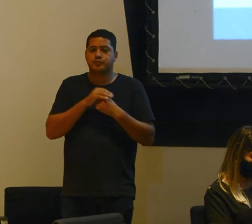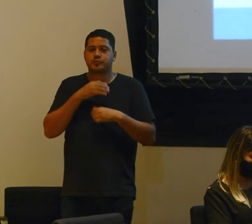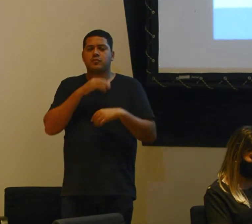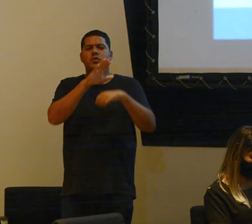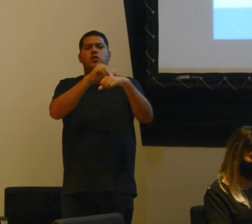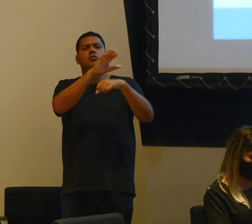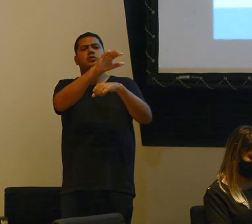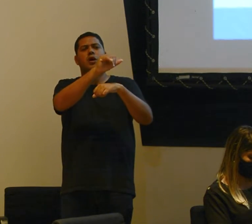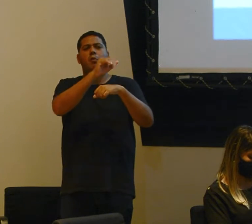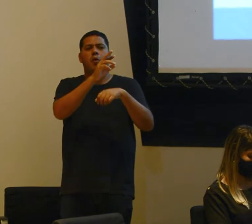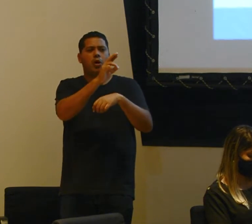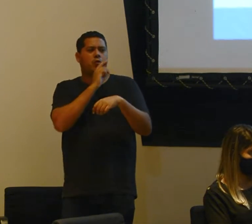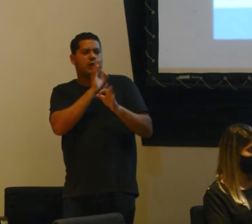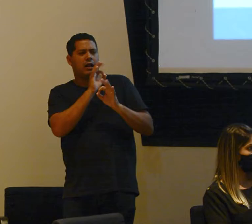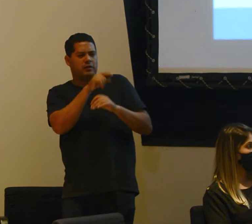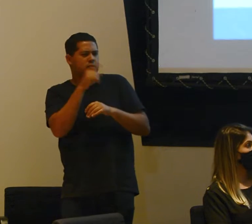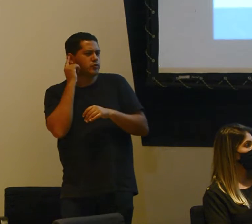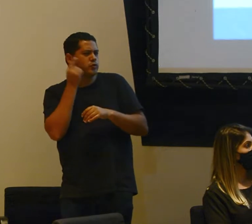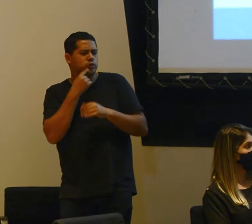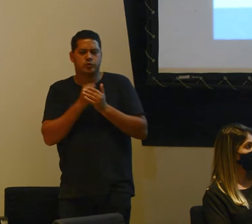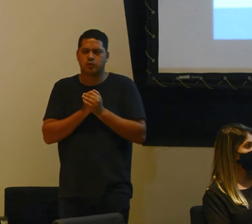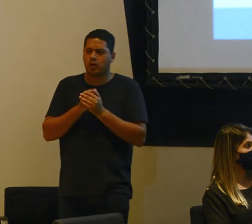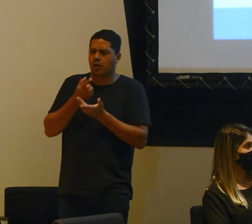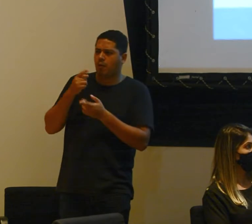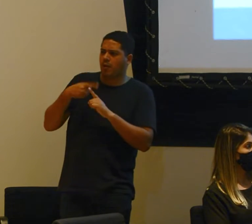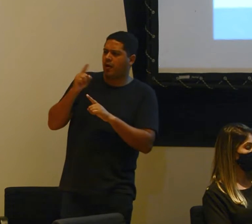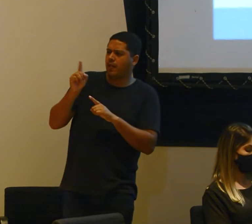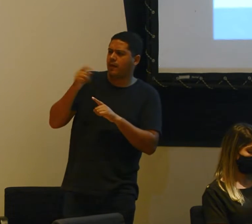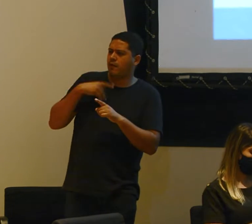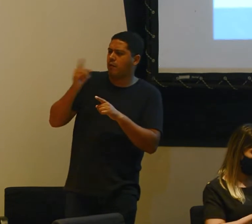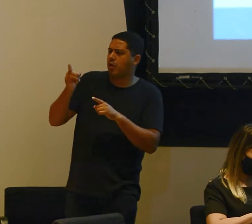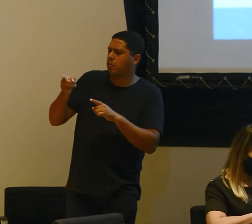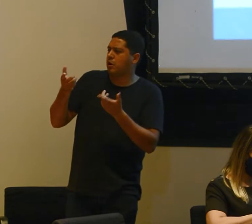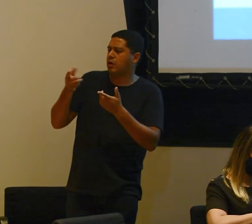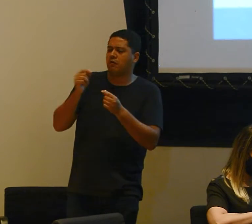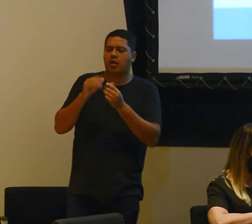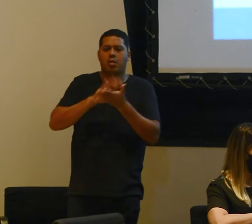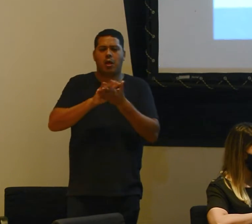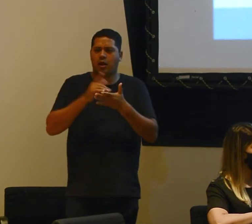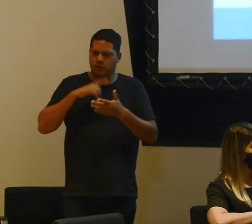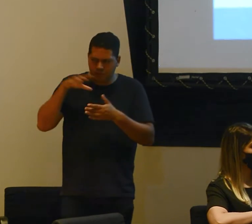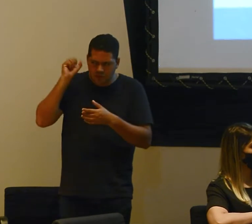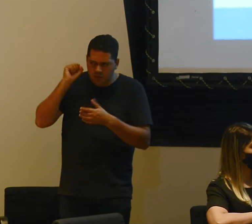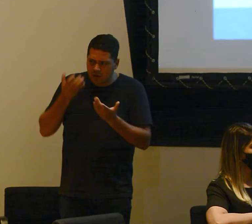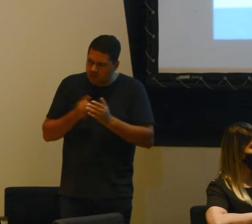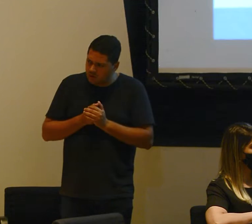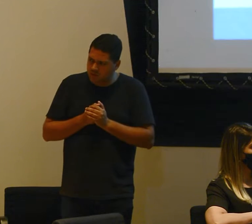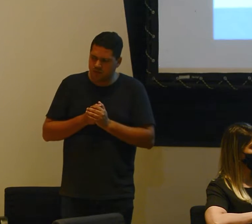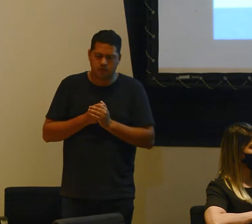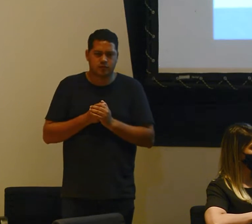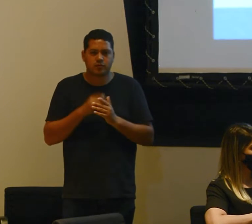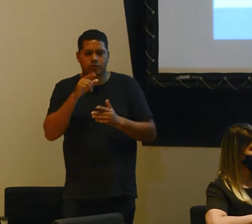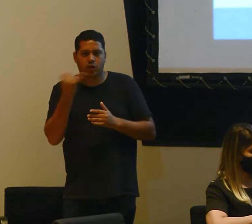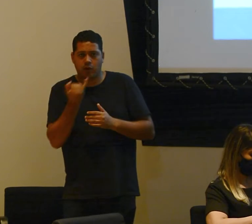não me responde. Será que ela é surda? Mas ela não segue comando. Será que ela está me escutando? Então, é muito importante que a